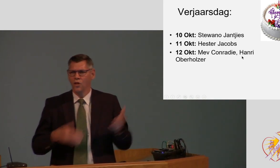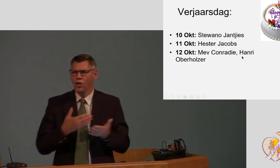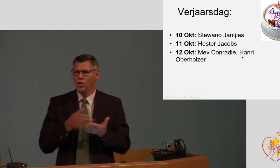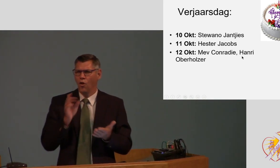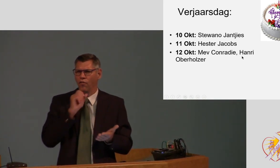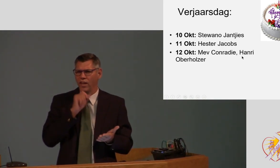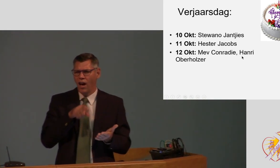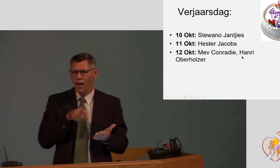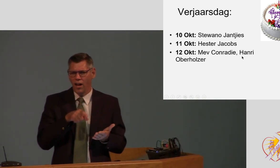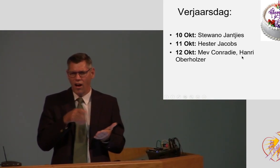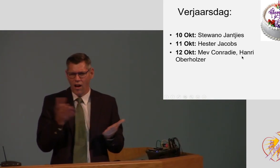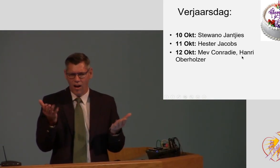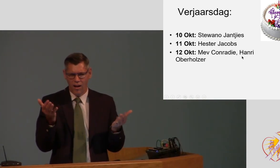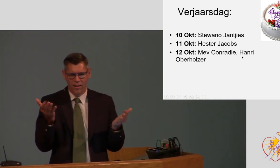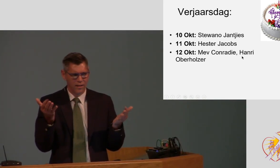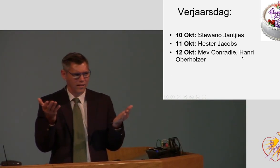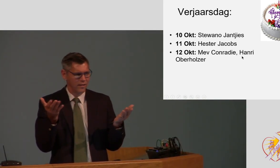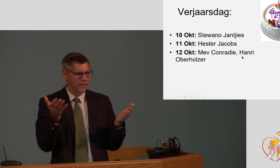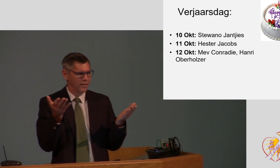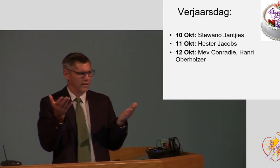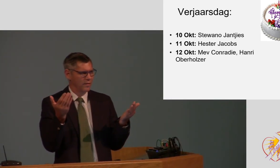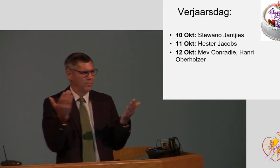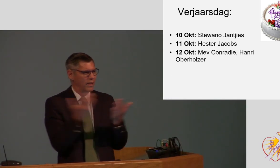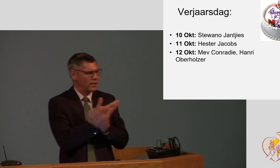Nog verjaardag, mis.